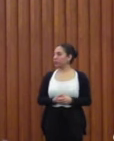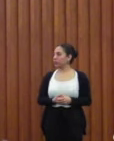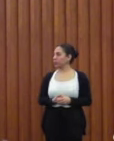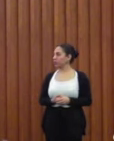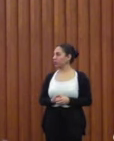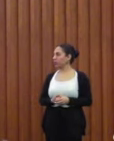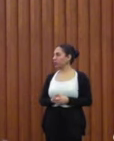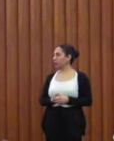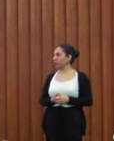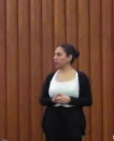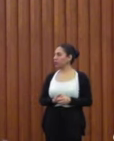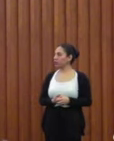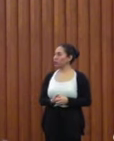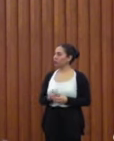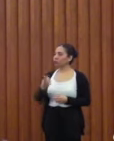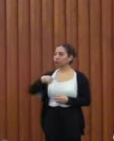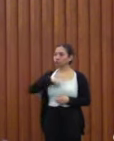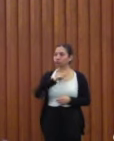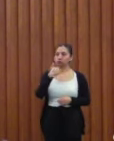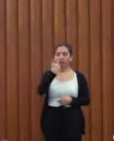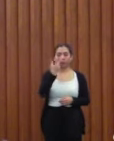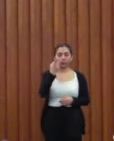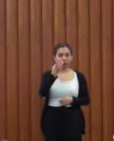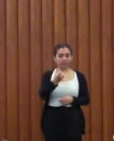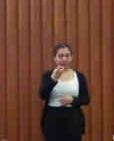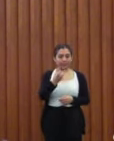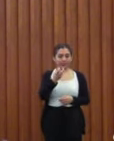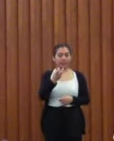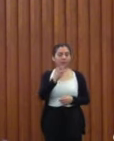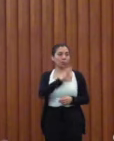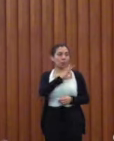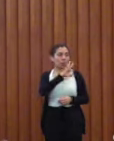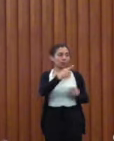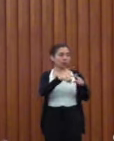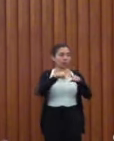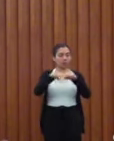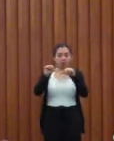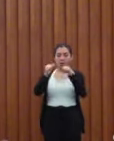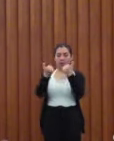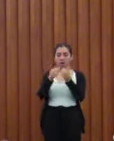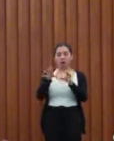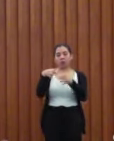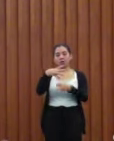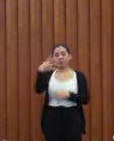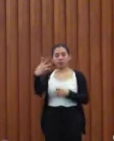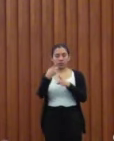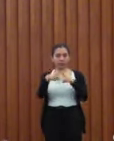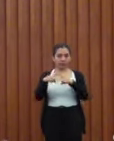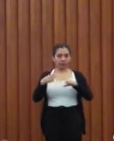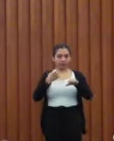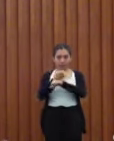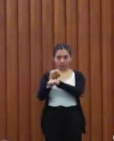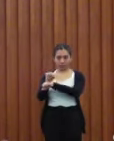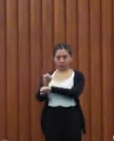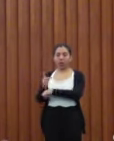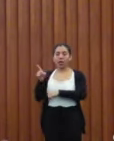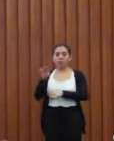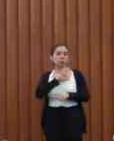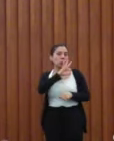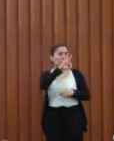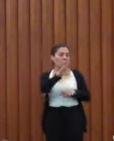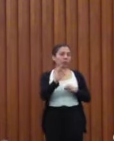una herramienta que sirva a las organizaciones, sobre todo a las organizaciones LGBT de los estados, que ahí puedan